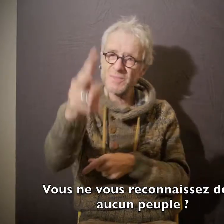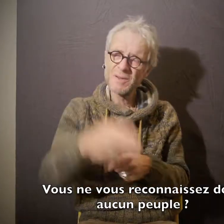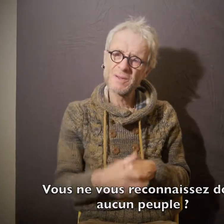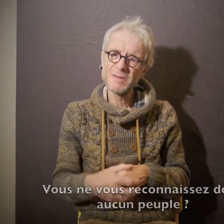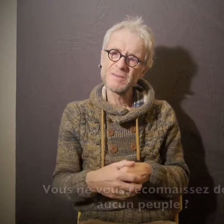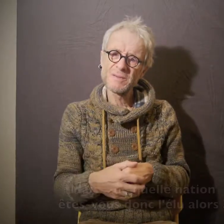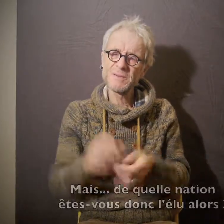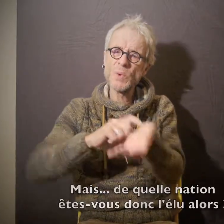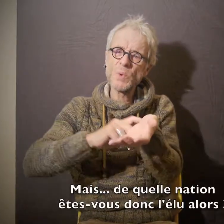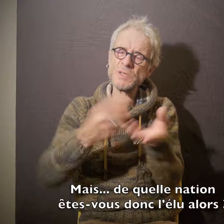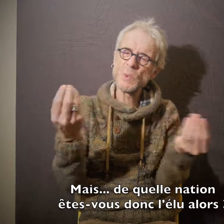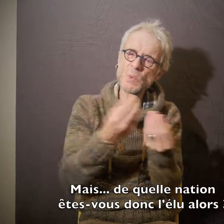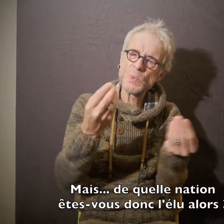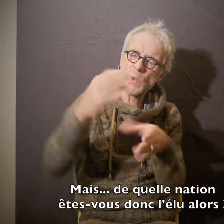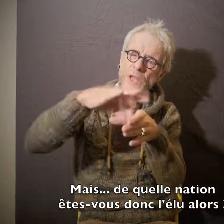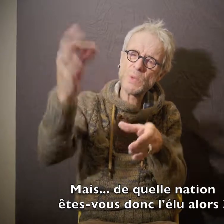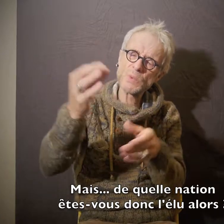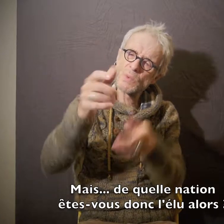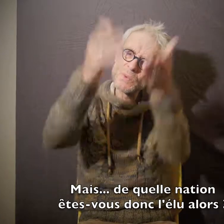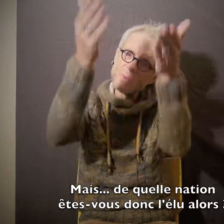Mais de quelle nation êtes-vous donc l'élu alors?